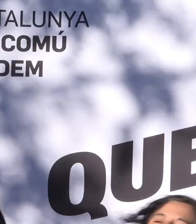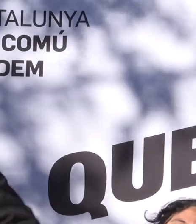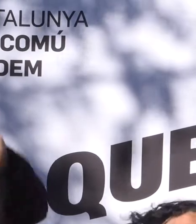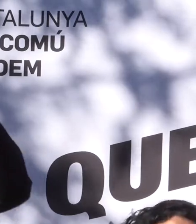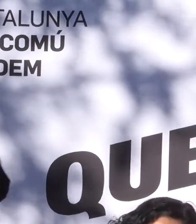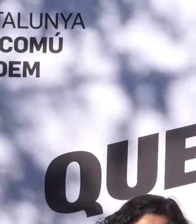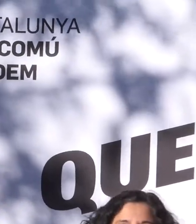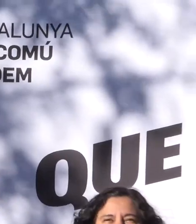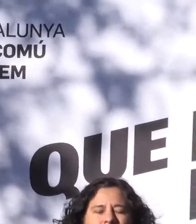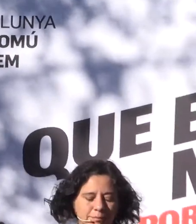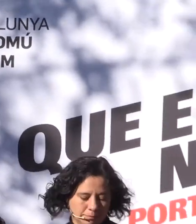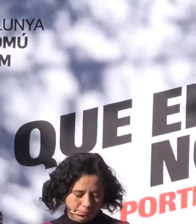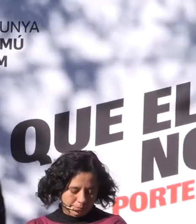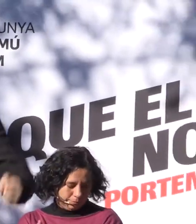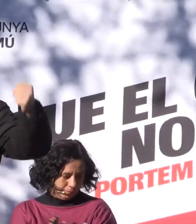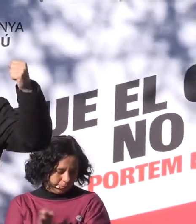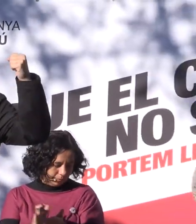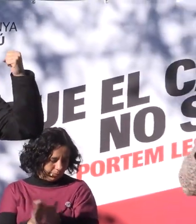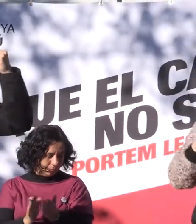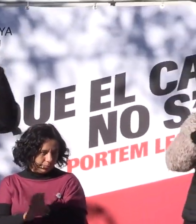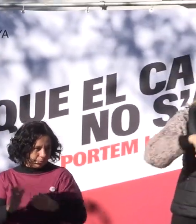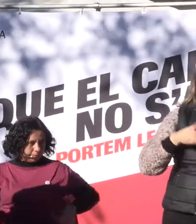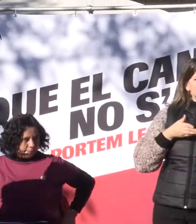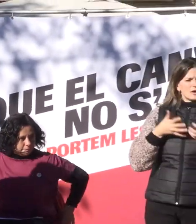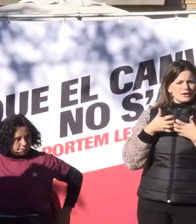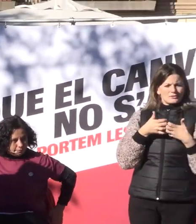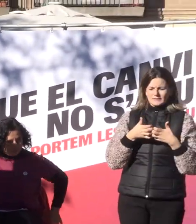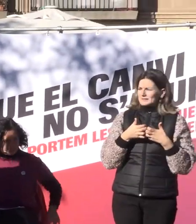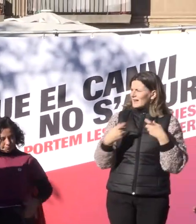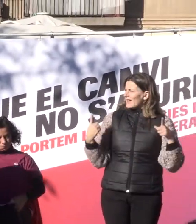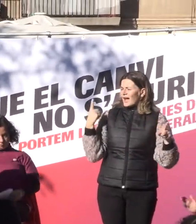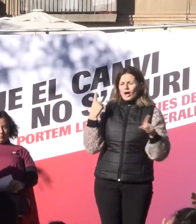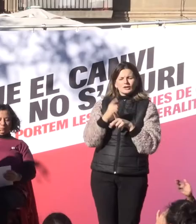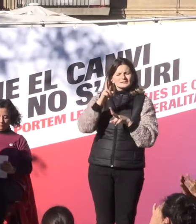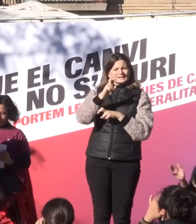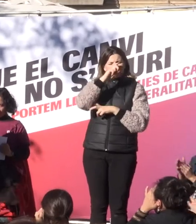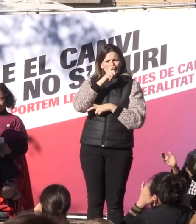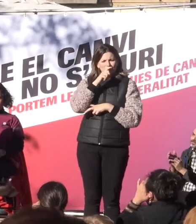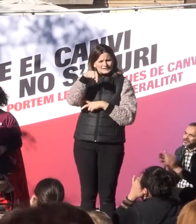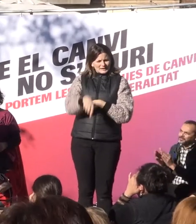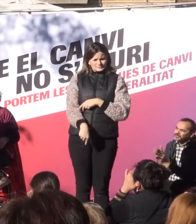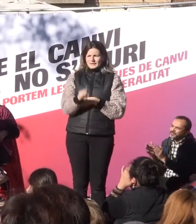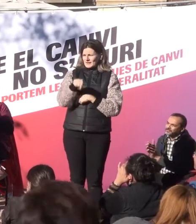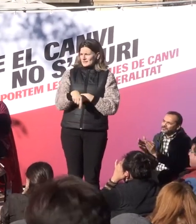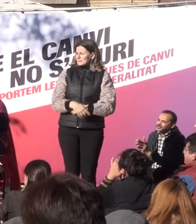nieto este ayuntamiento se alegra porque nos ayuda a luchar contra la impunidad contra el franquismo también aquí